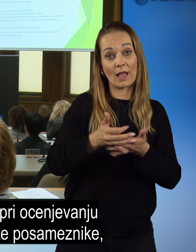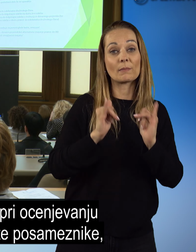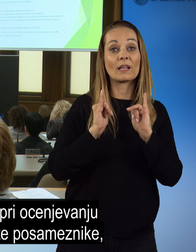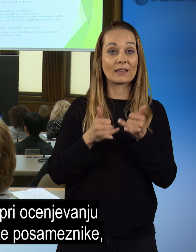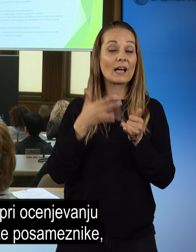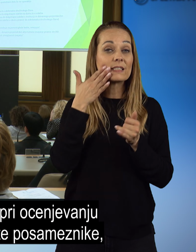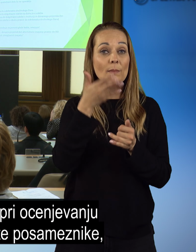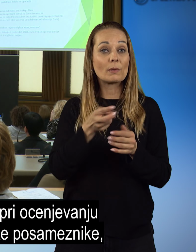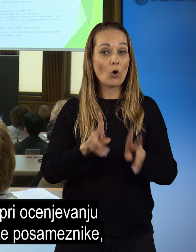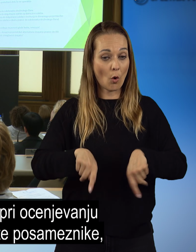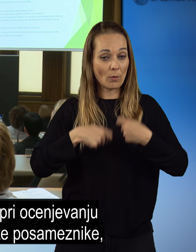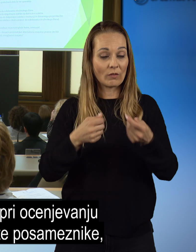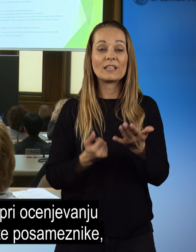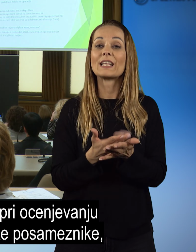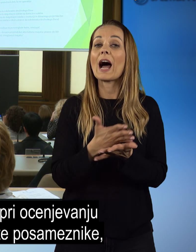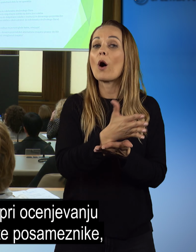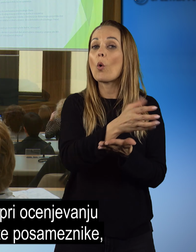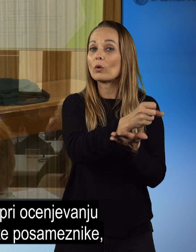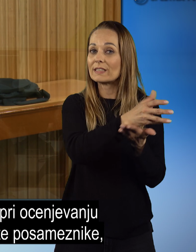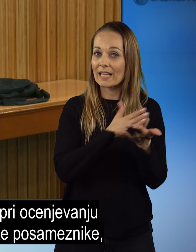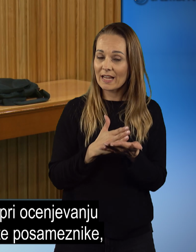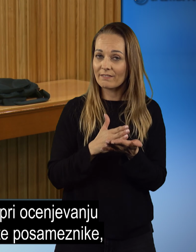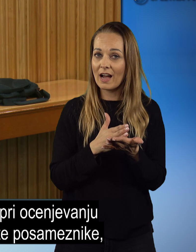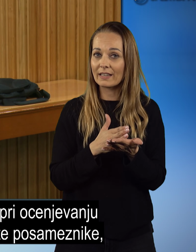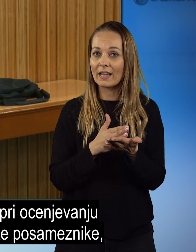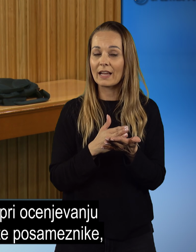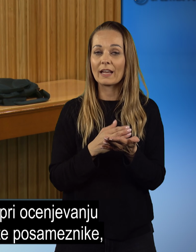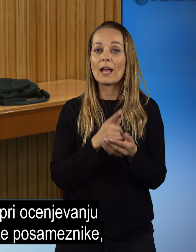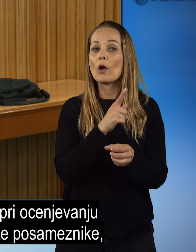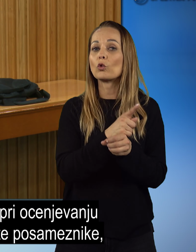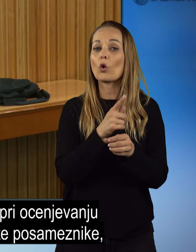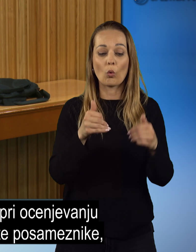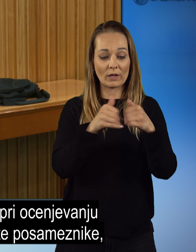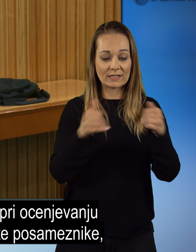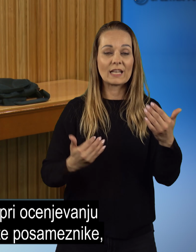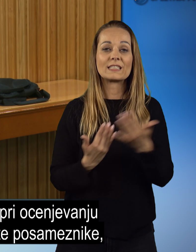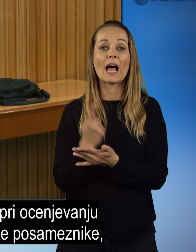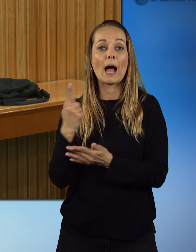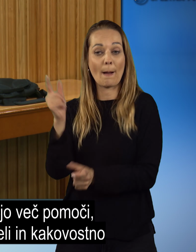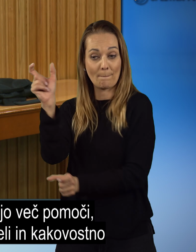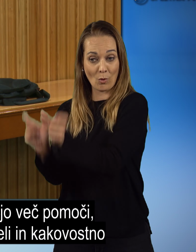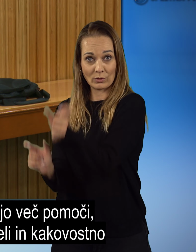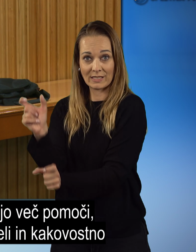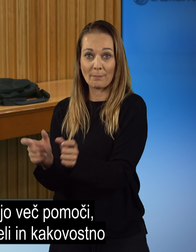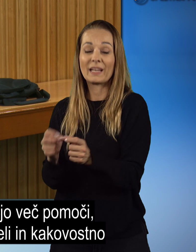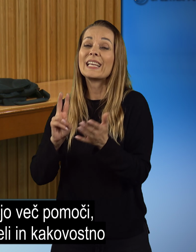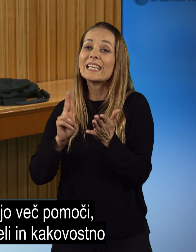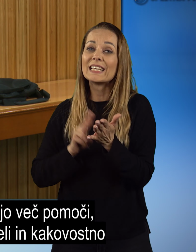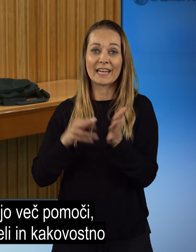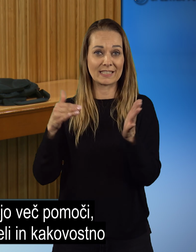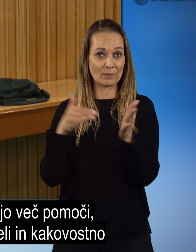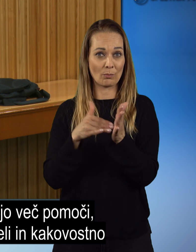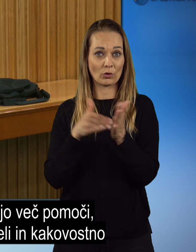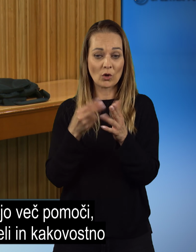da se vendarle omogoči pri ocenjevanju določene izjeme za tiste posameznike, ki dejansko potrebujejo bistveno